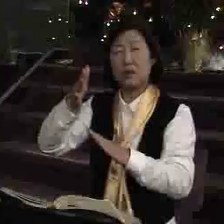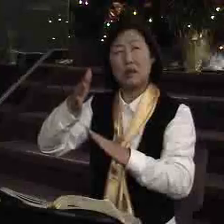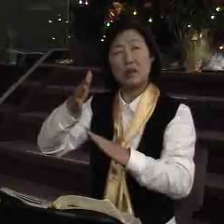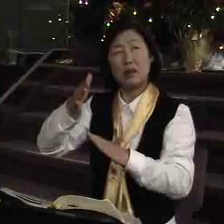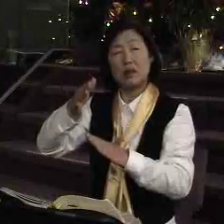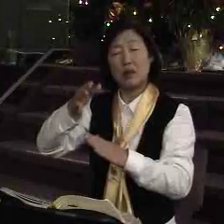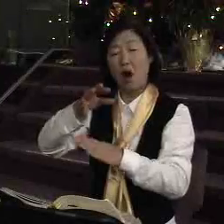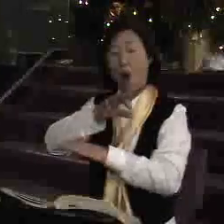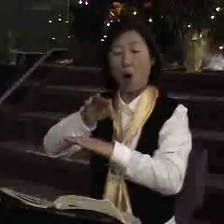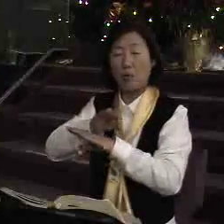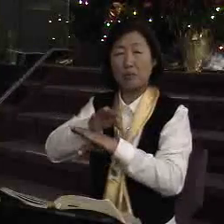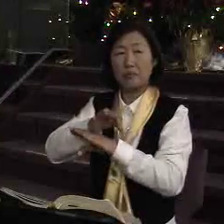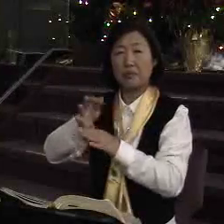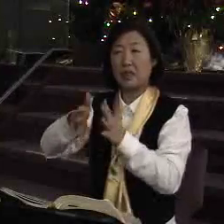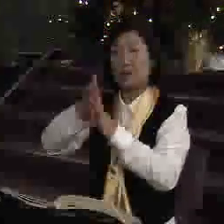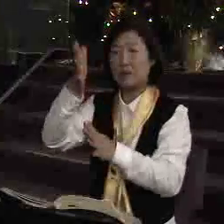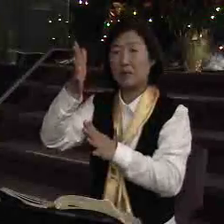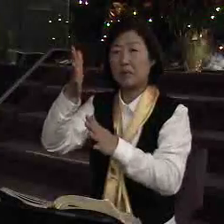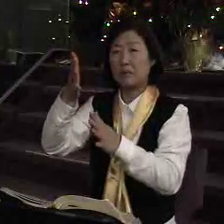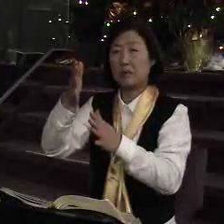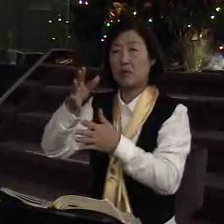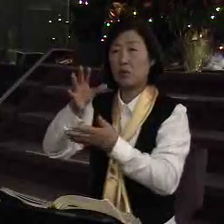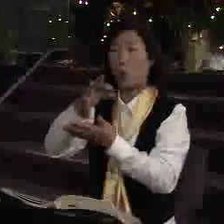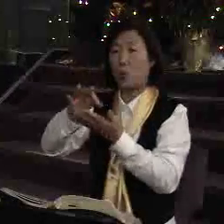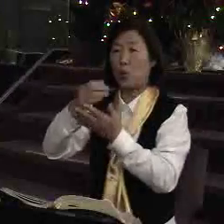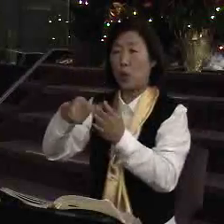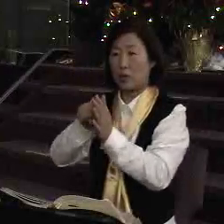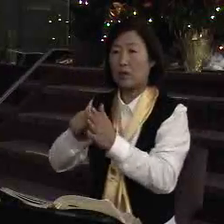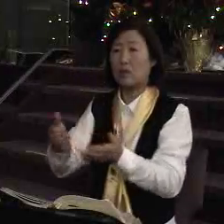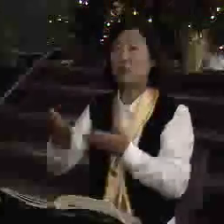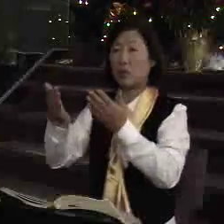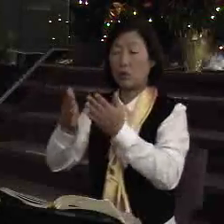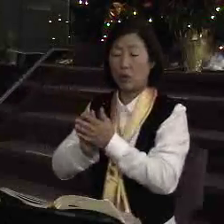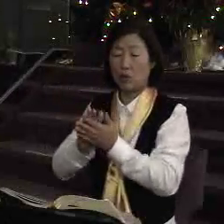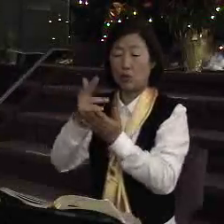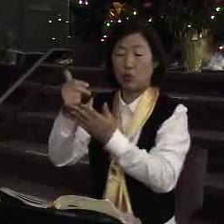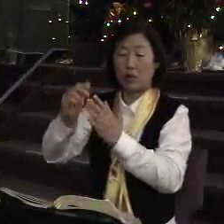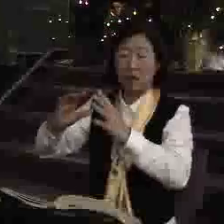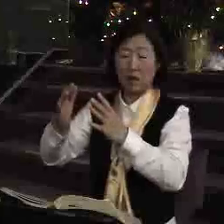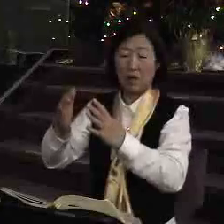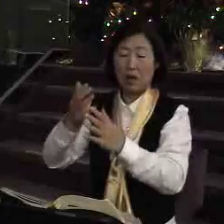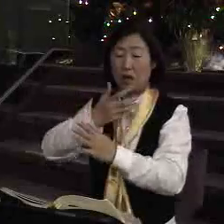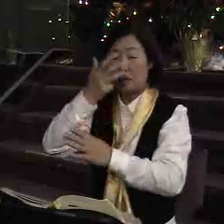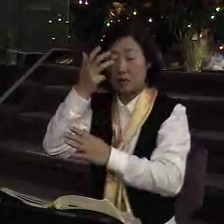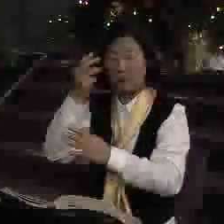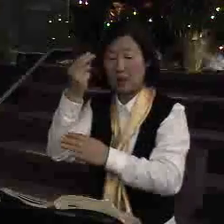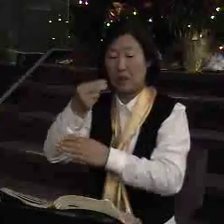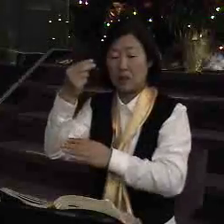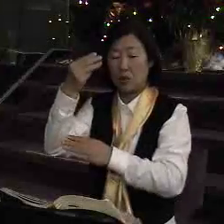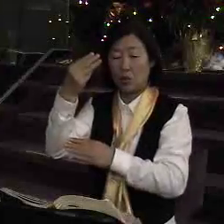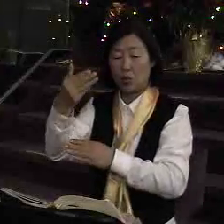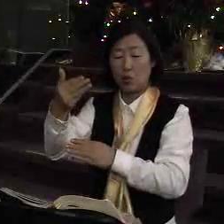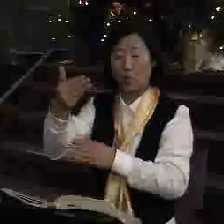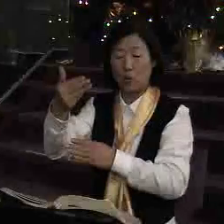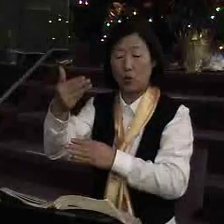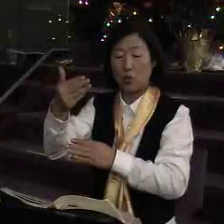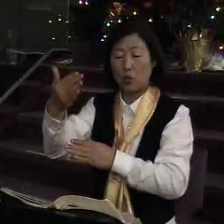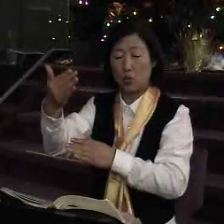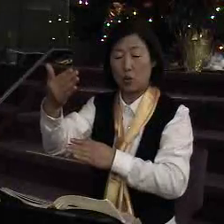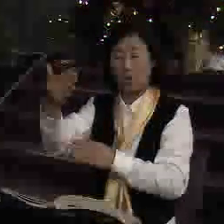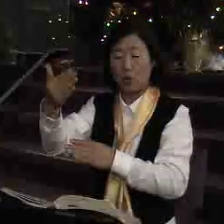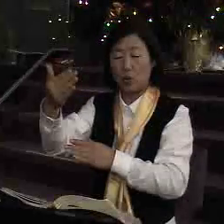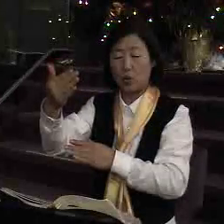주일입니다. 3세대가 함께 모여 신앙의 계승을 이루고 주님의 나라를 꿈꾸는 2009년도 새해 첫 비전